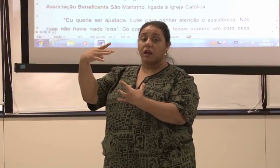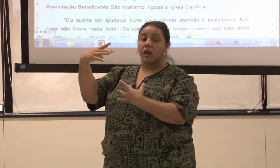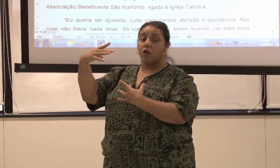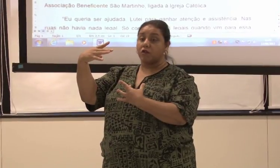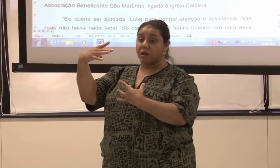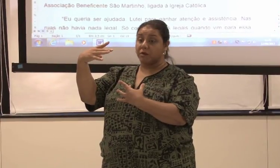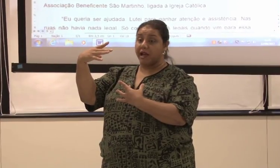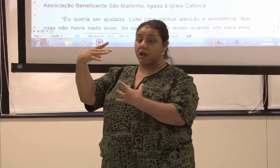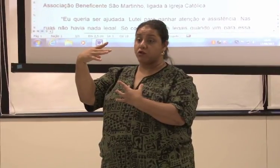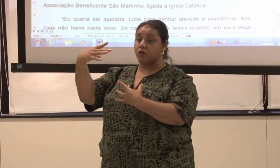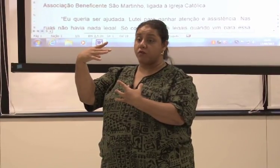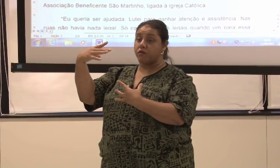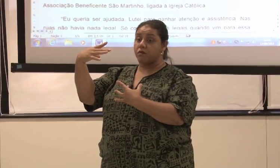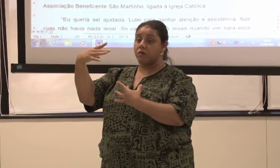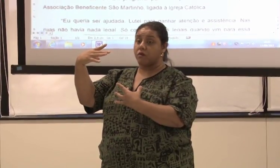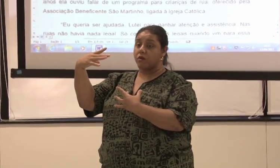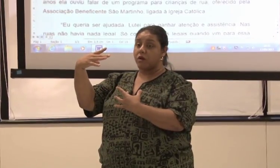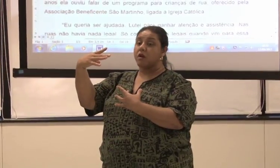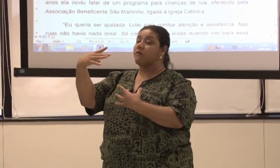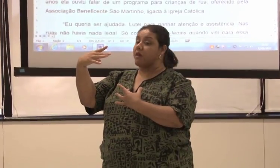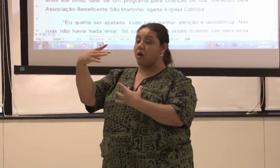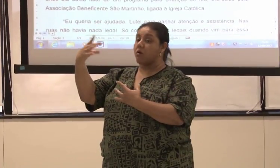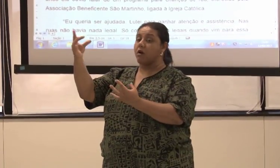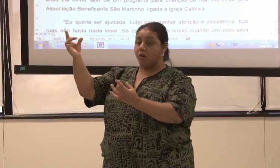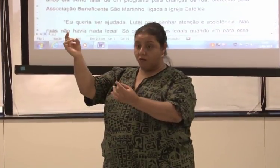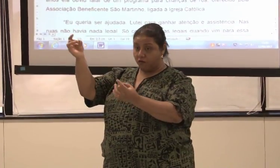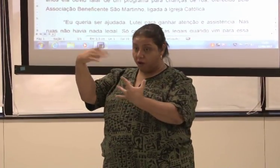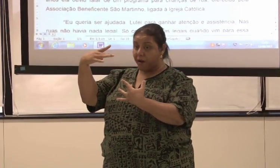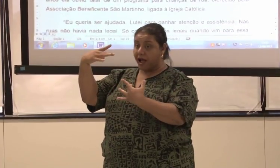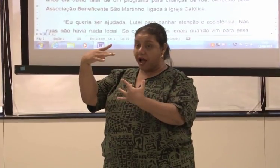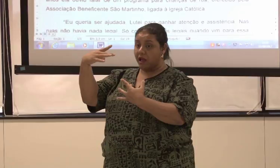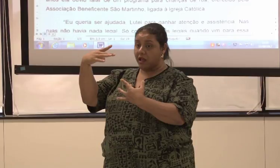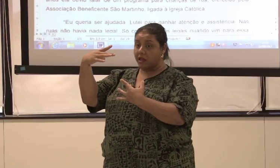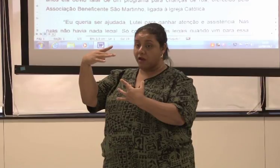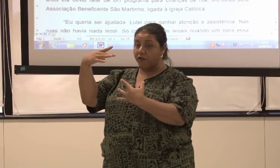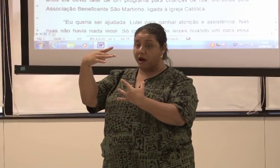Eu vou ter que botar eu de novo? Não. Vem para cá. O que eu faço?